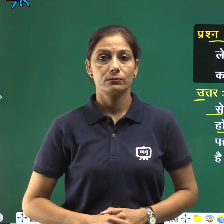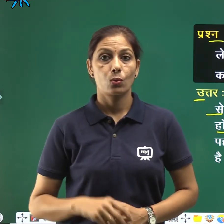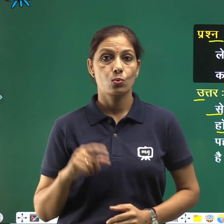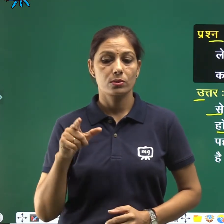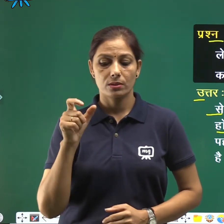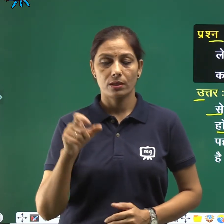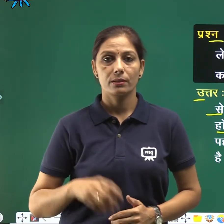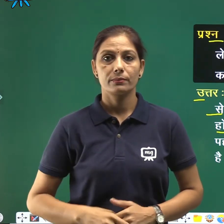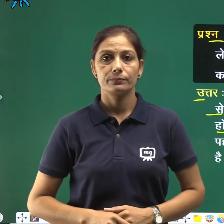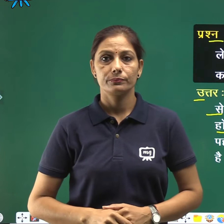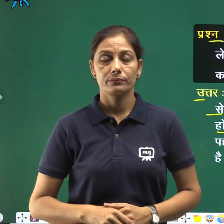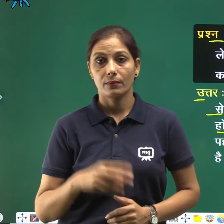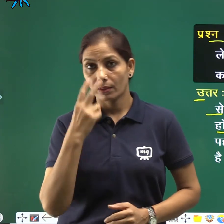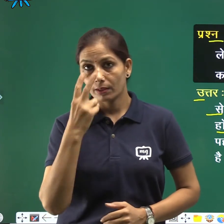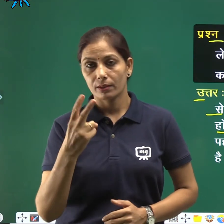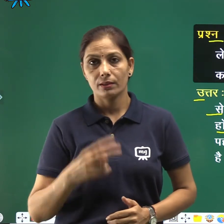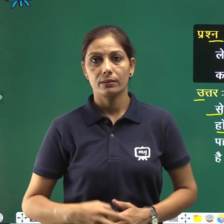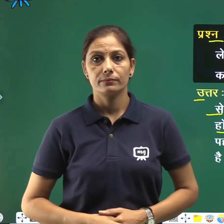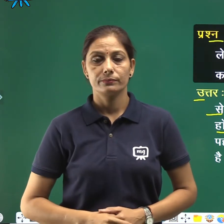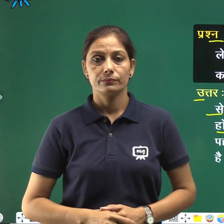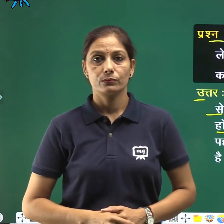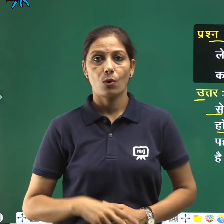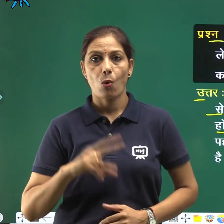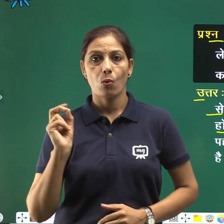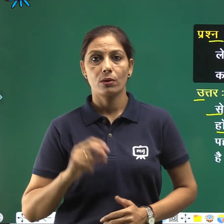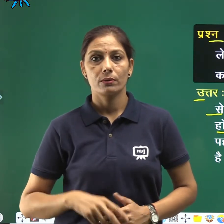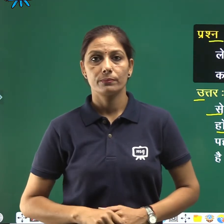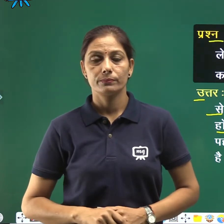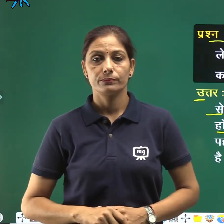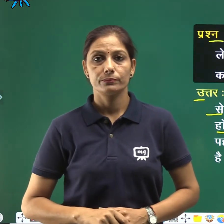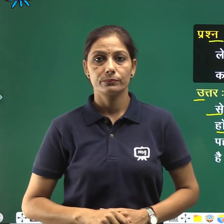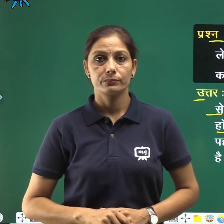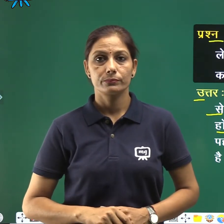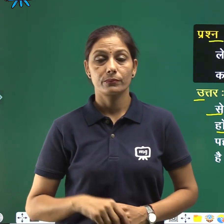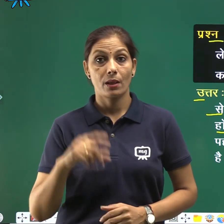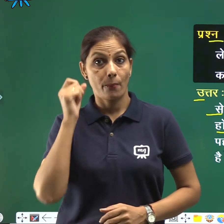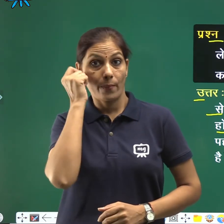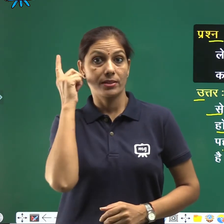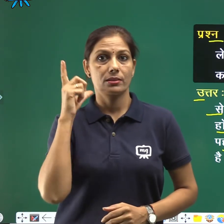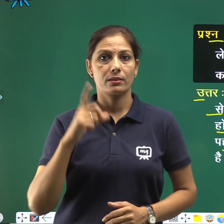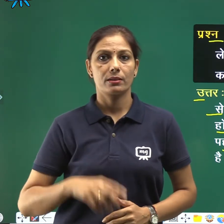उसे देखने और पहचानने के लिए